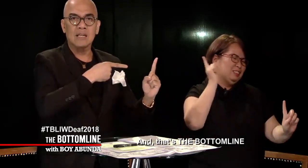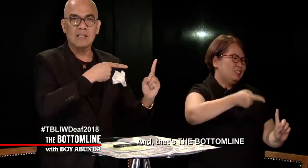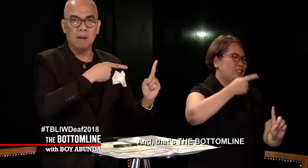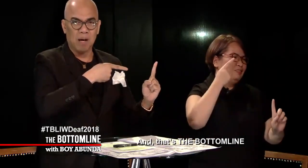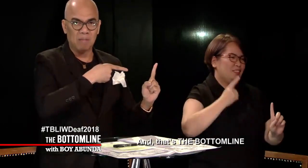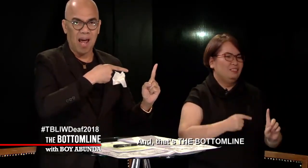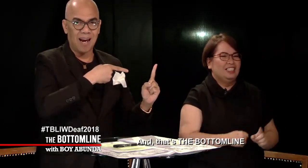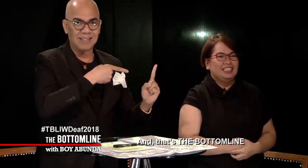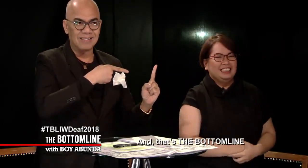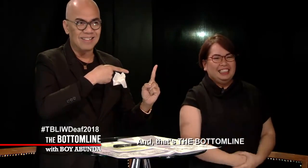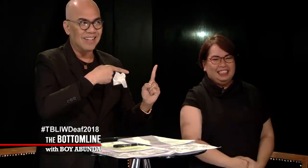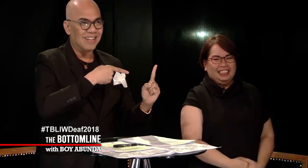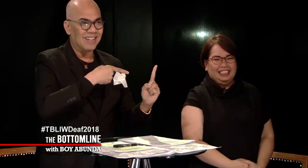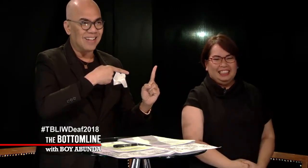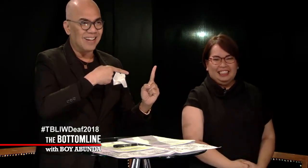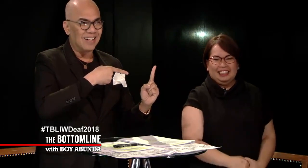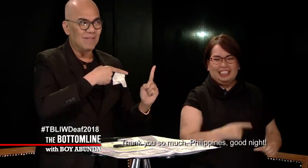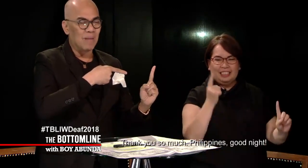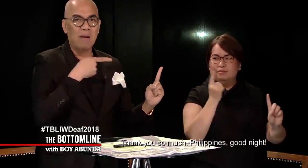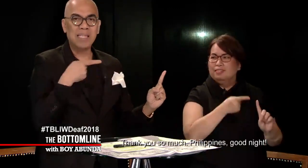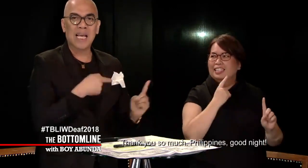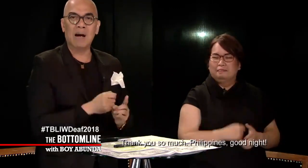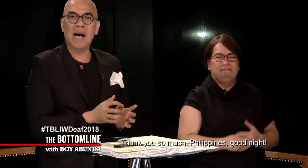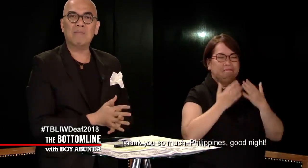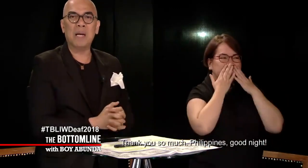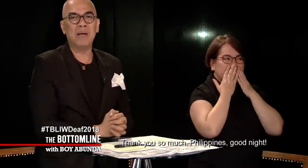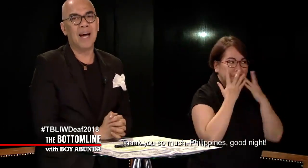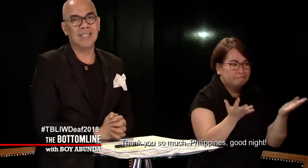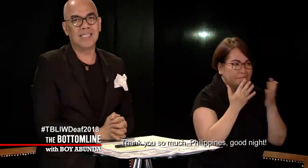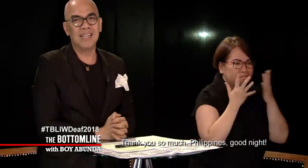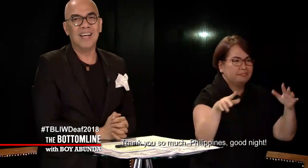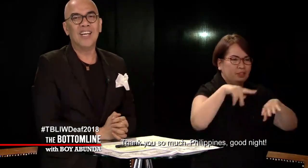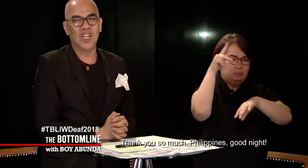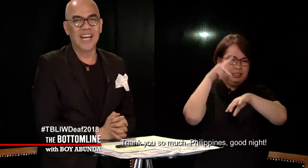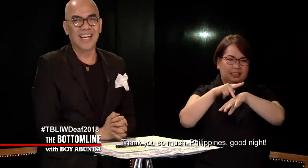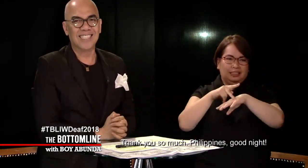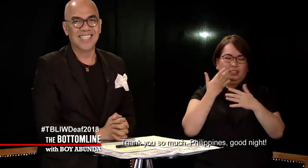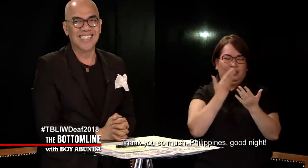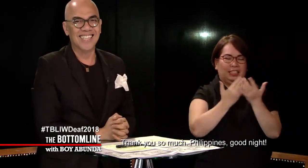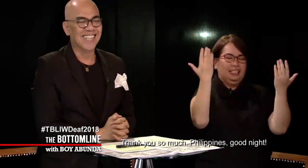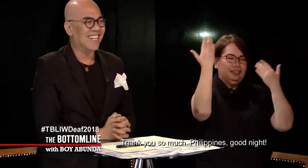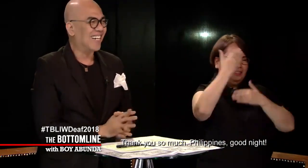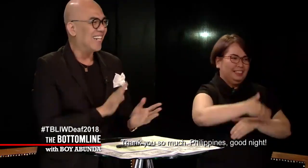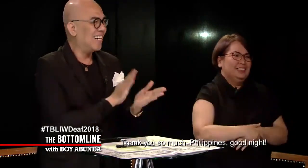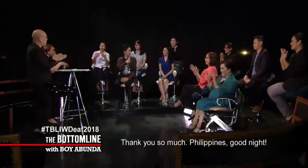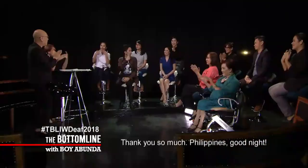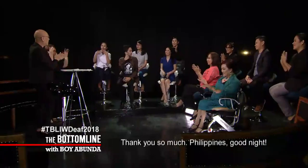that's the bottom line. The bottom line. Maraming salamat, Pilipinas. Good night.